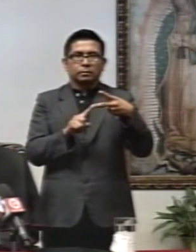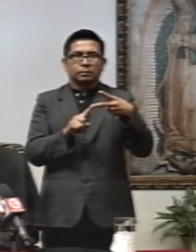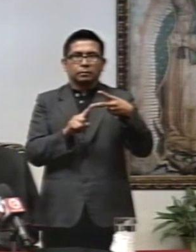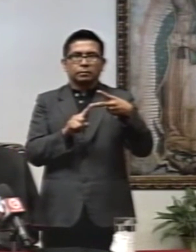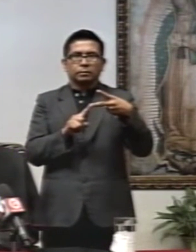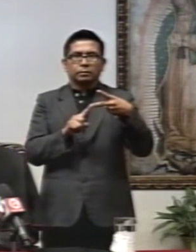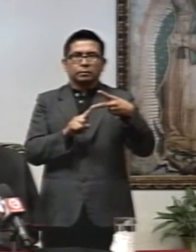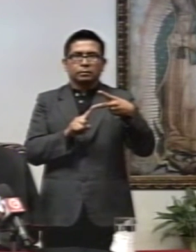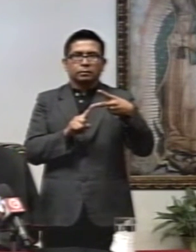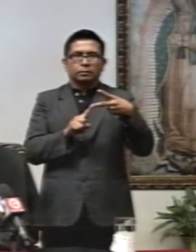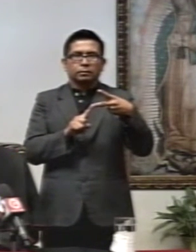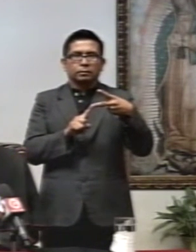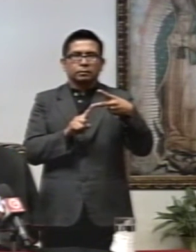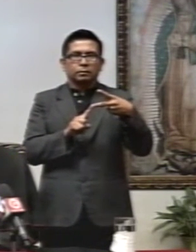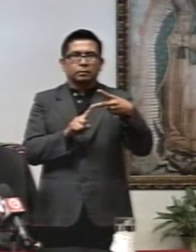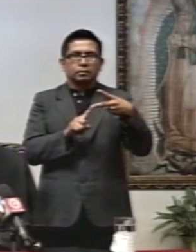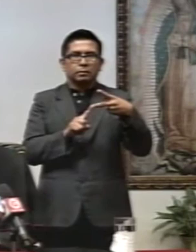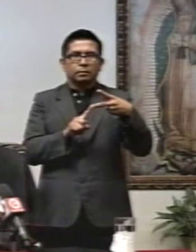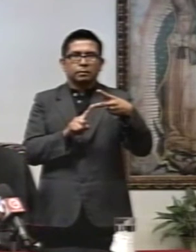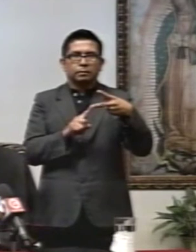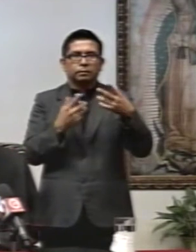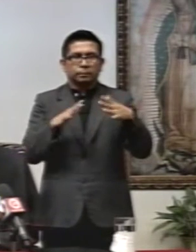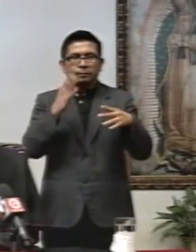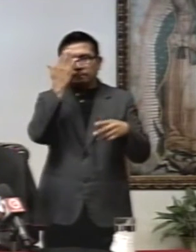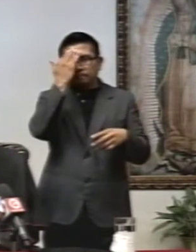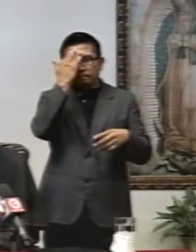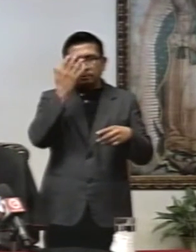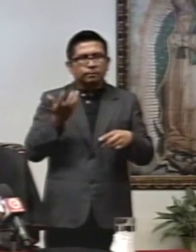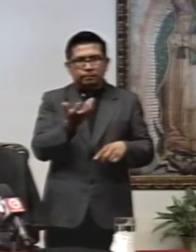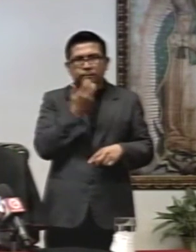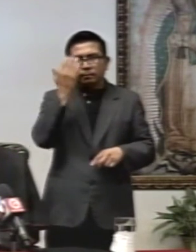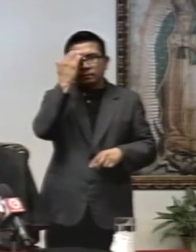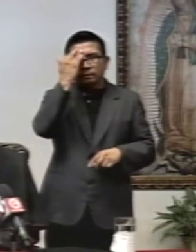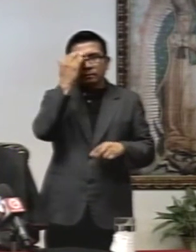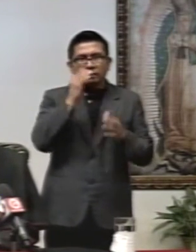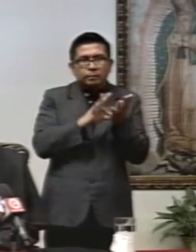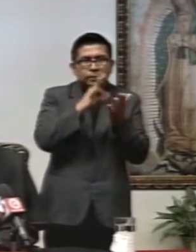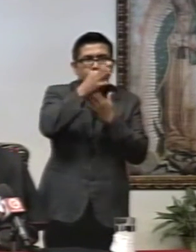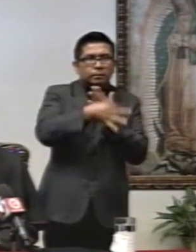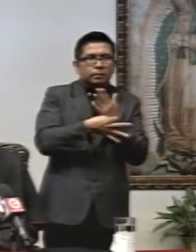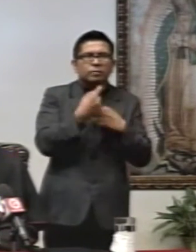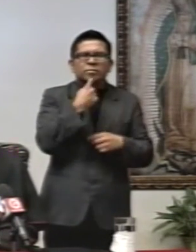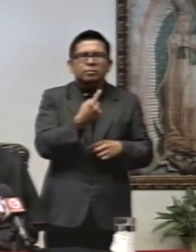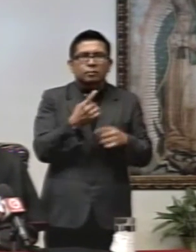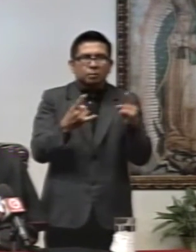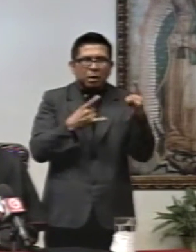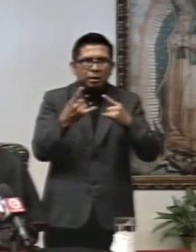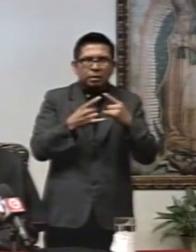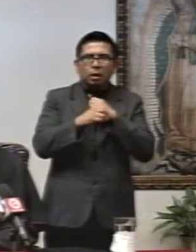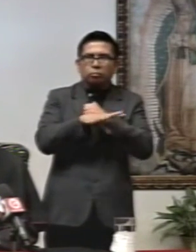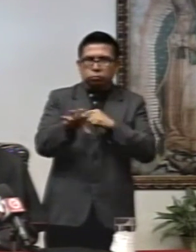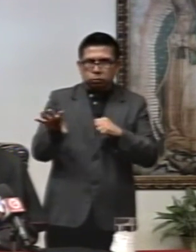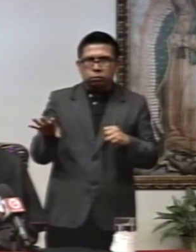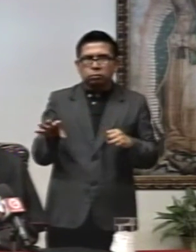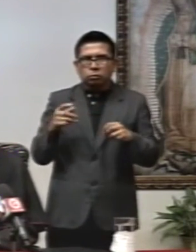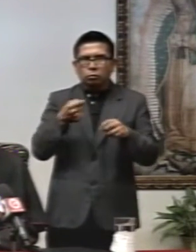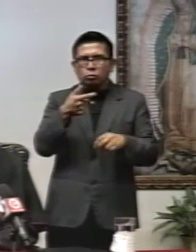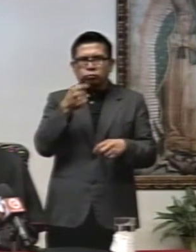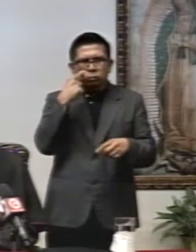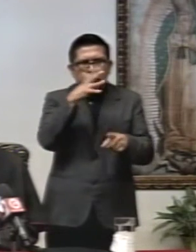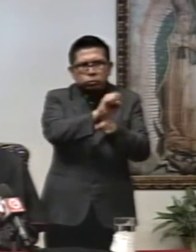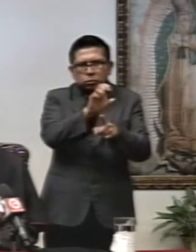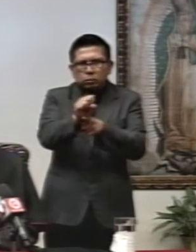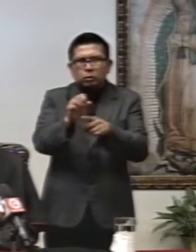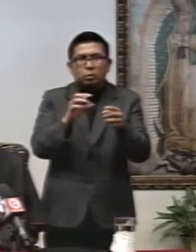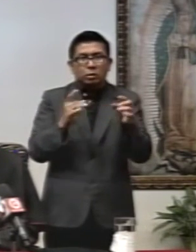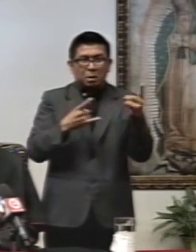Monseñor, se ha conocido de que hay planes de las pandillas de